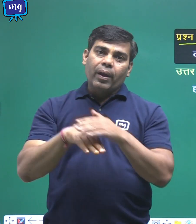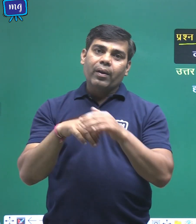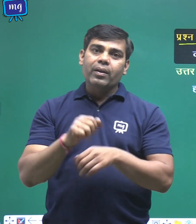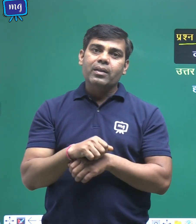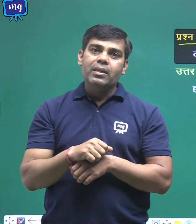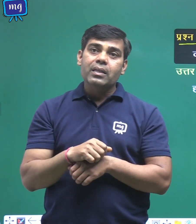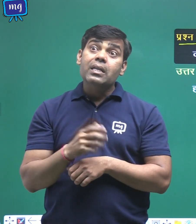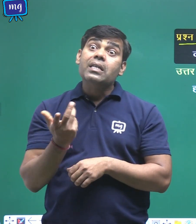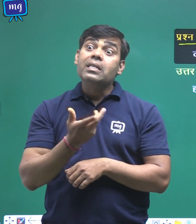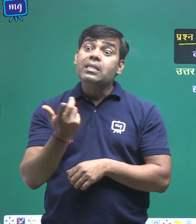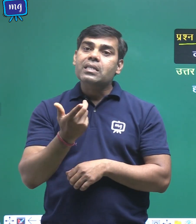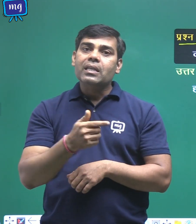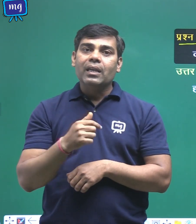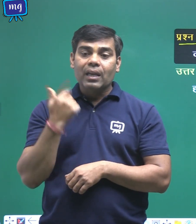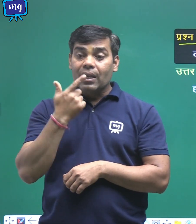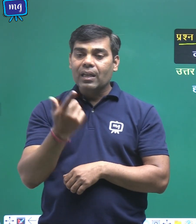किस किस के